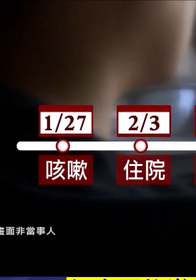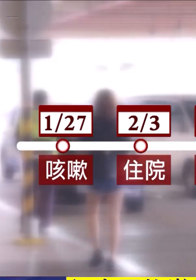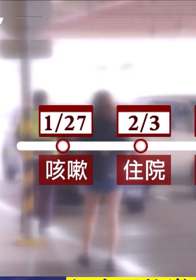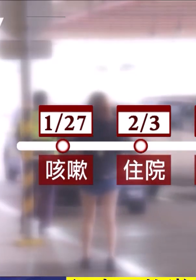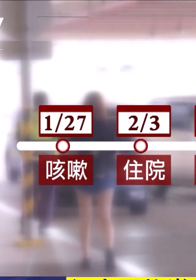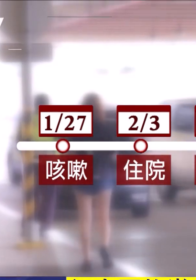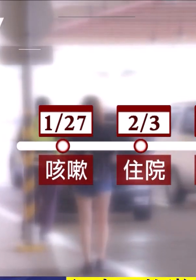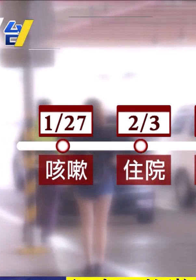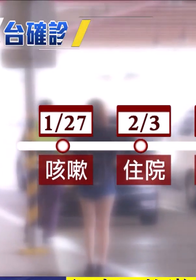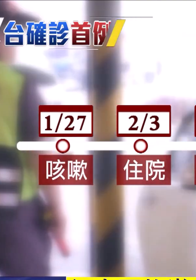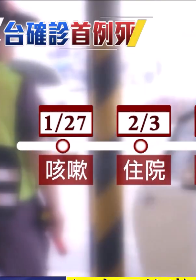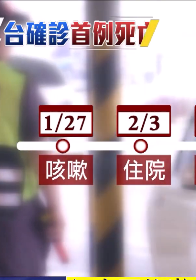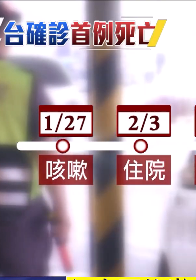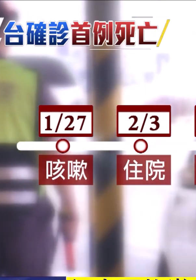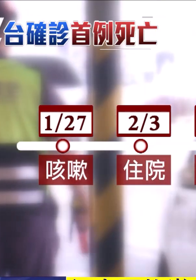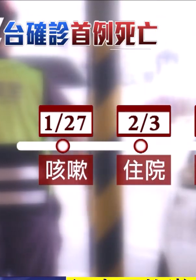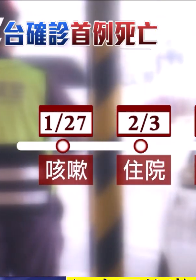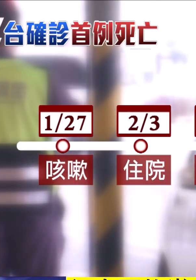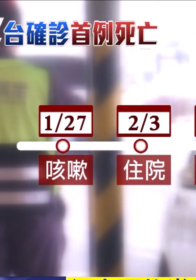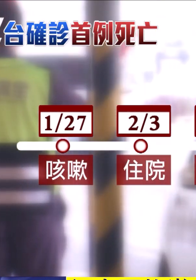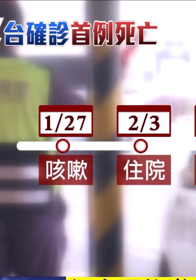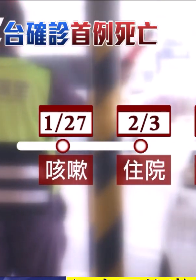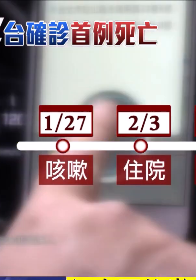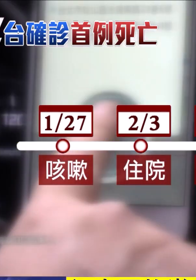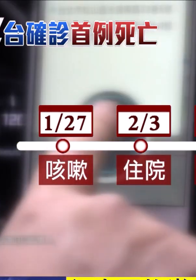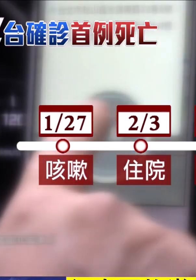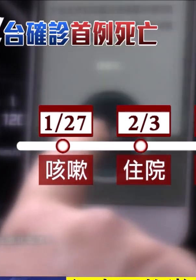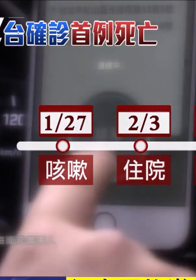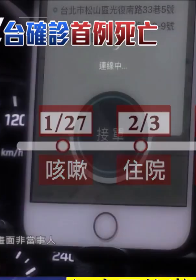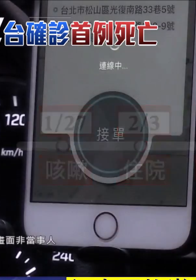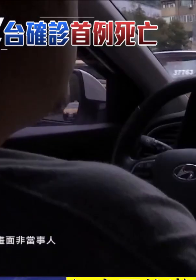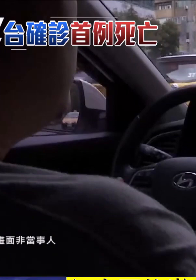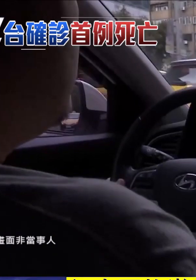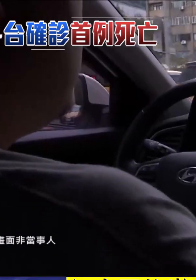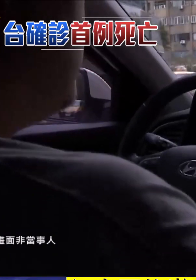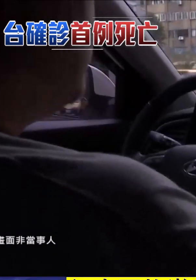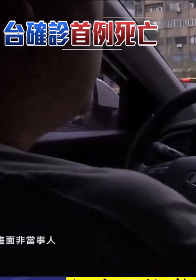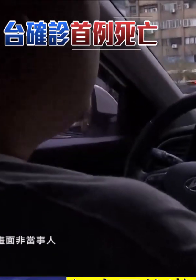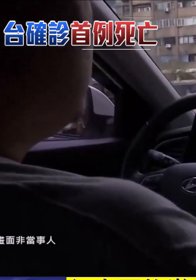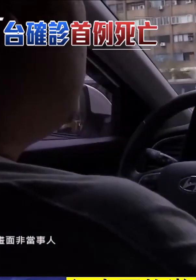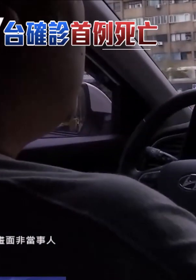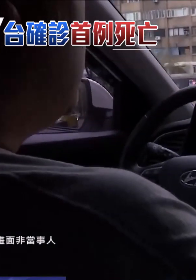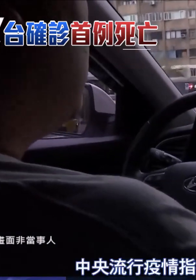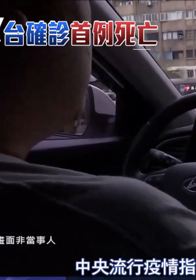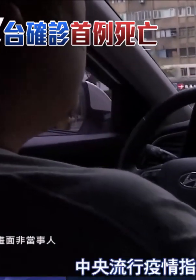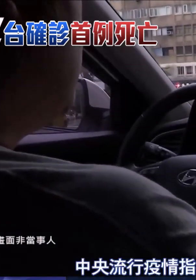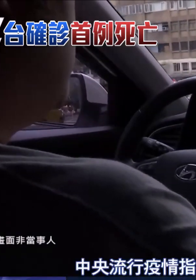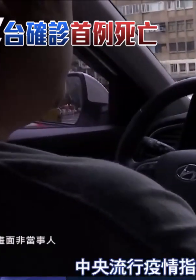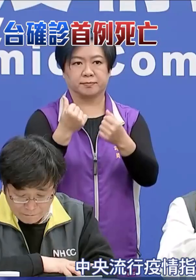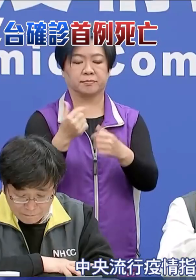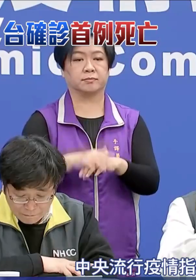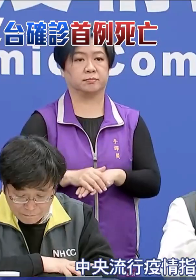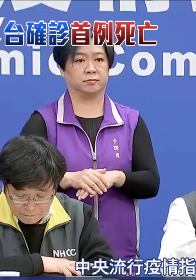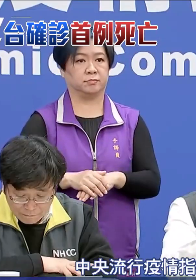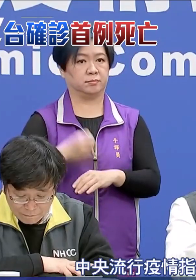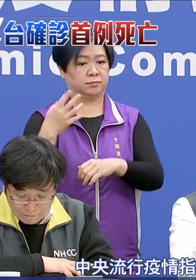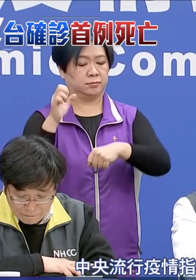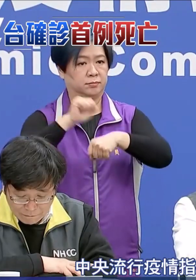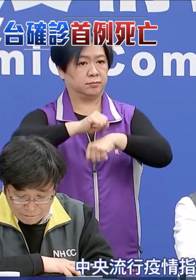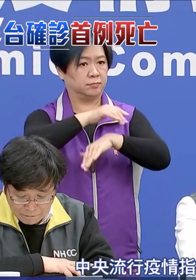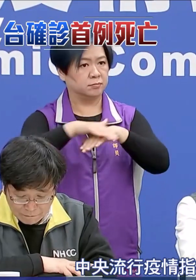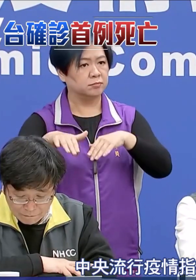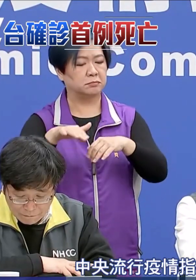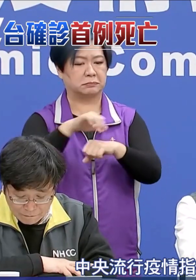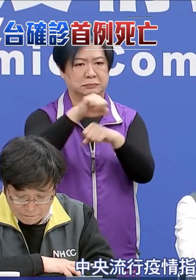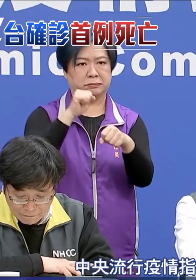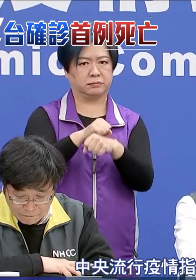在武汉肺炎裁检范围，只将他认定为肺炎。 看到就是说新加坡，有很多的一个